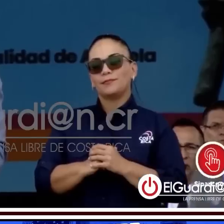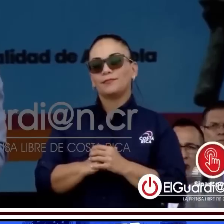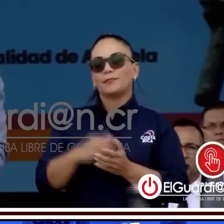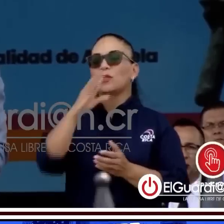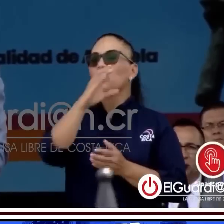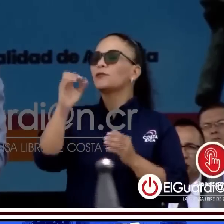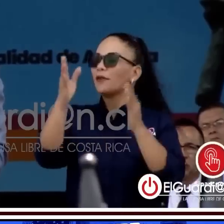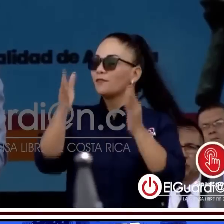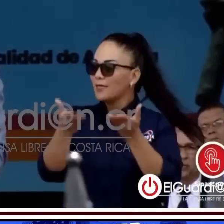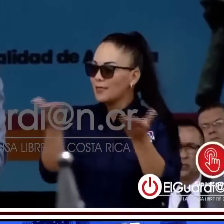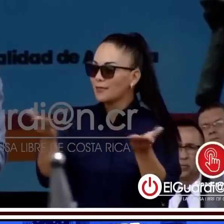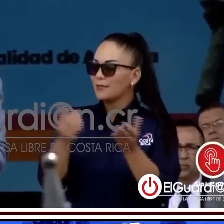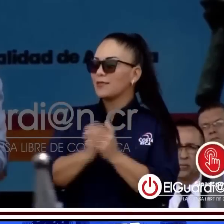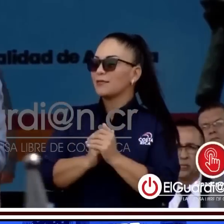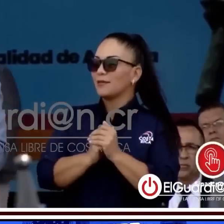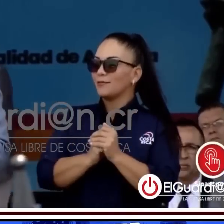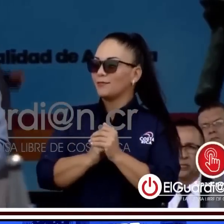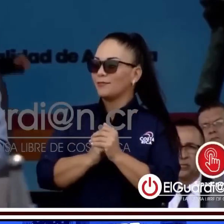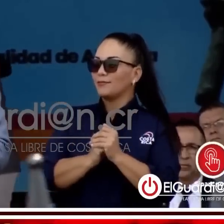compatriotas,